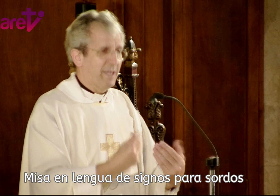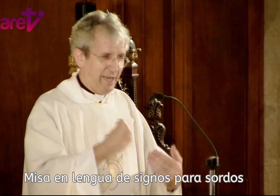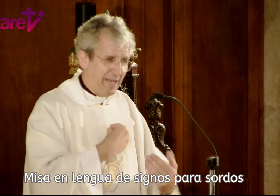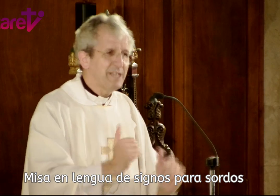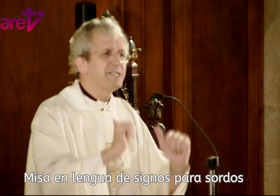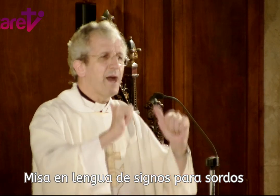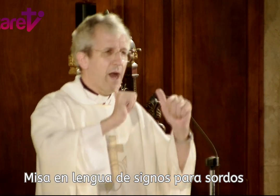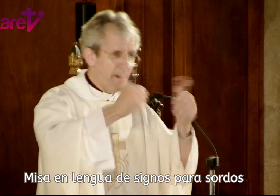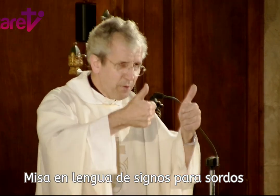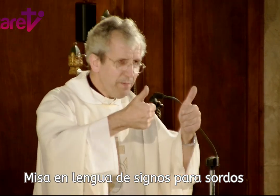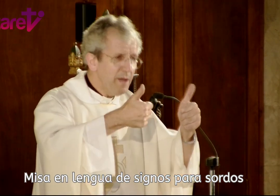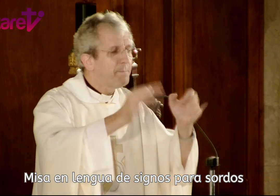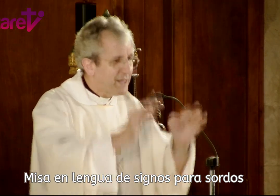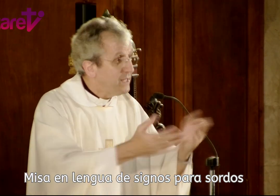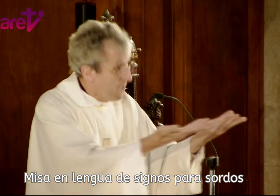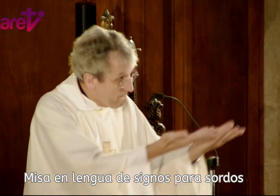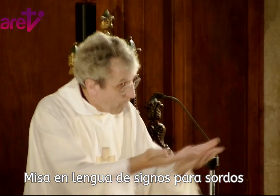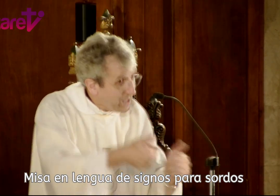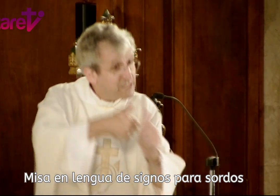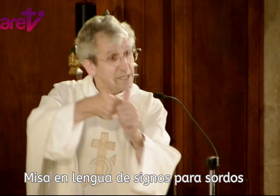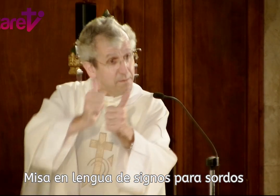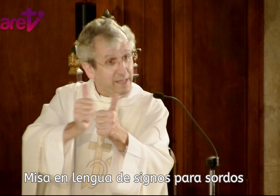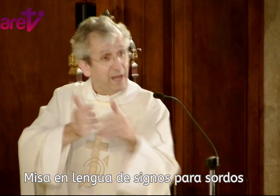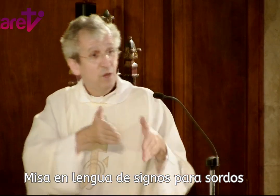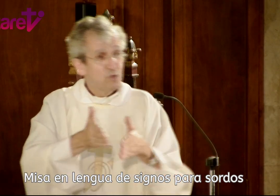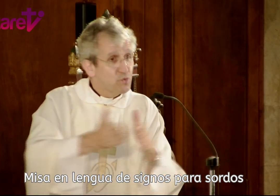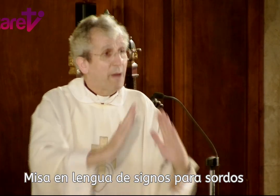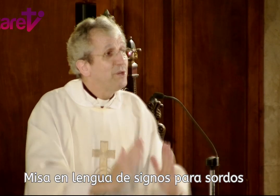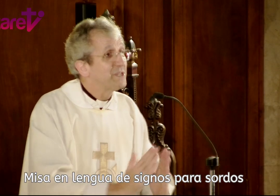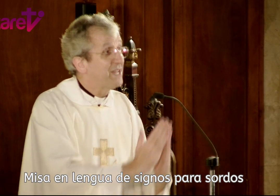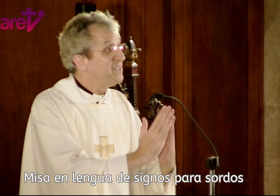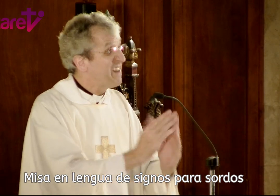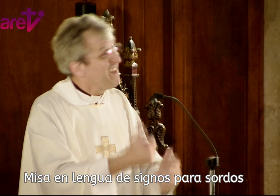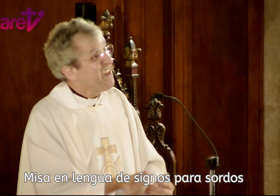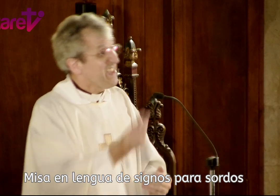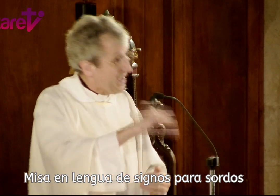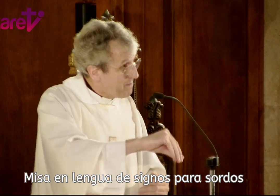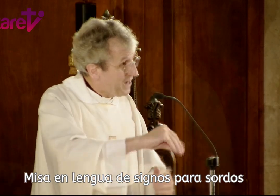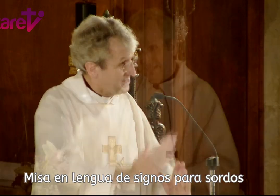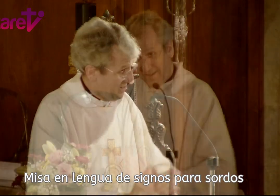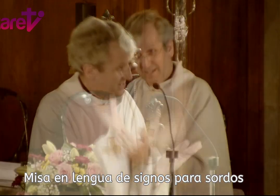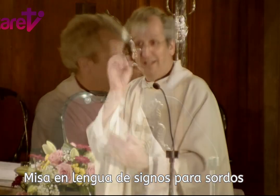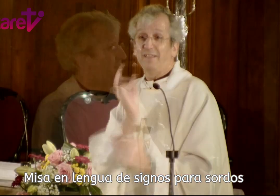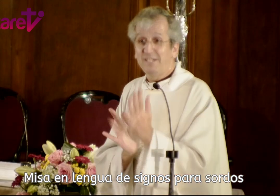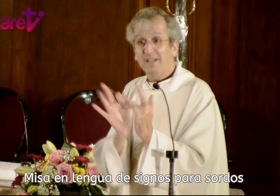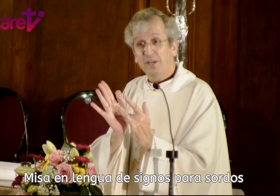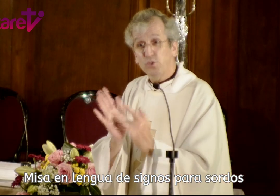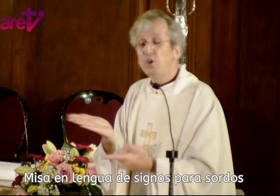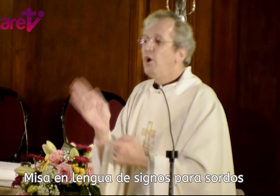la Iglesia aprueba para decir, podéis imitar su camino de santidad. Y además, Santa Teresa de Jesús nos